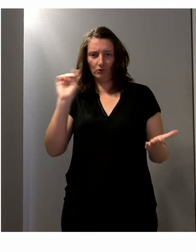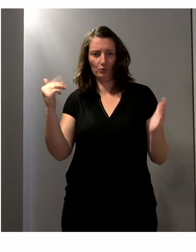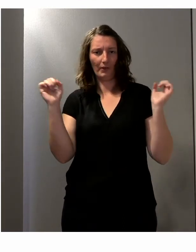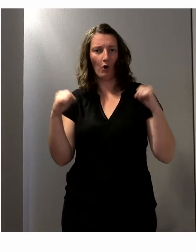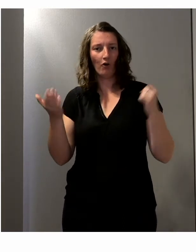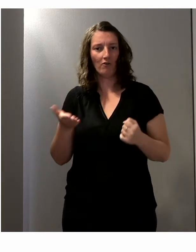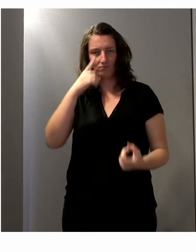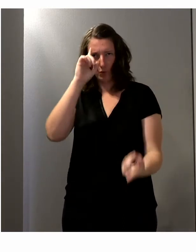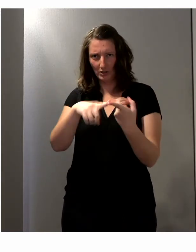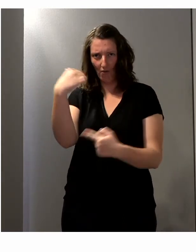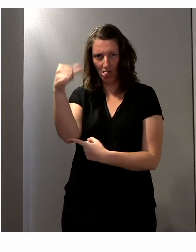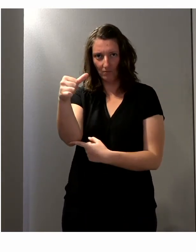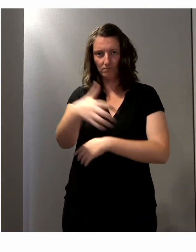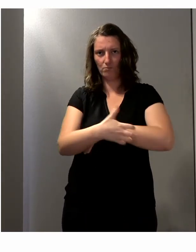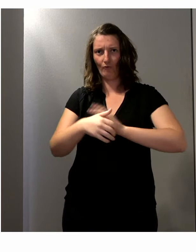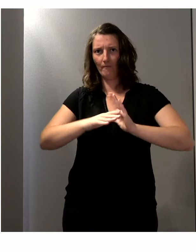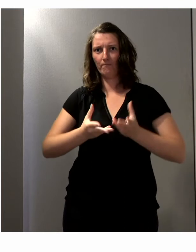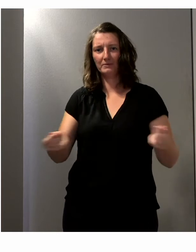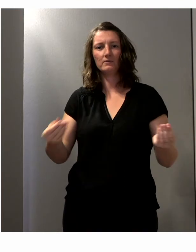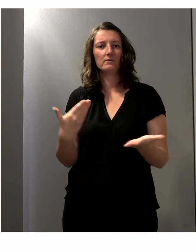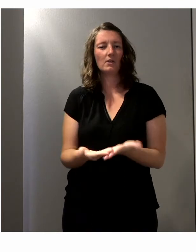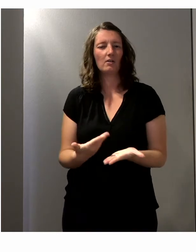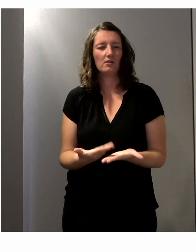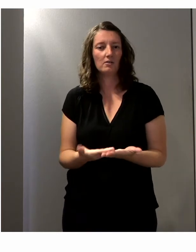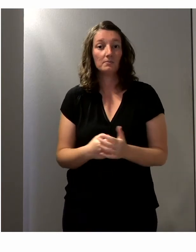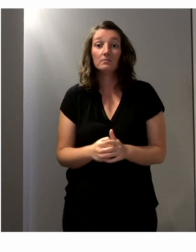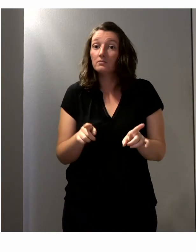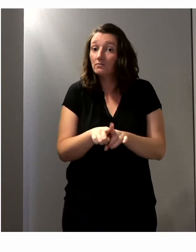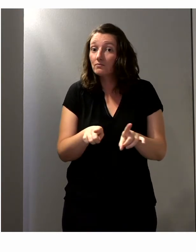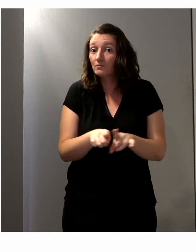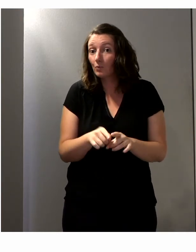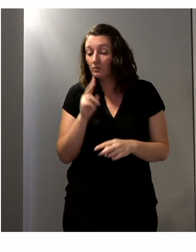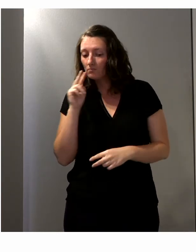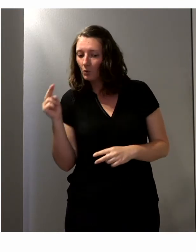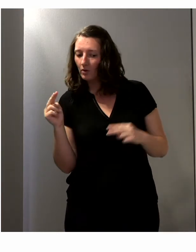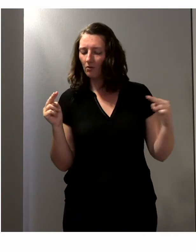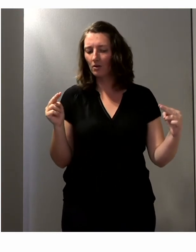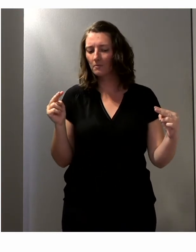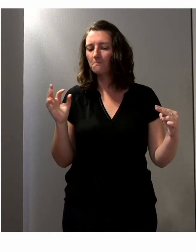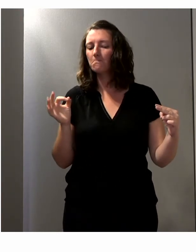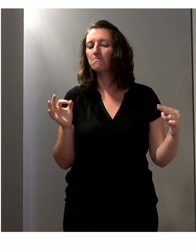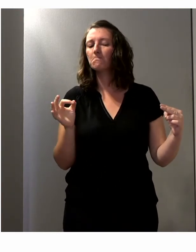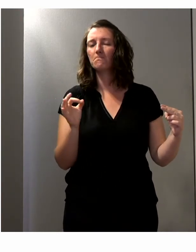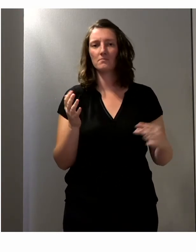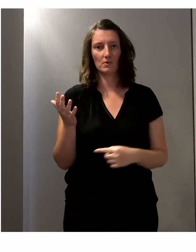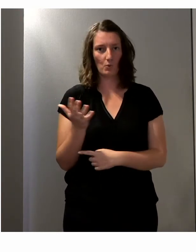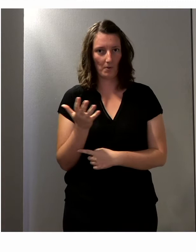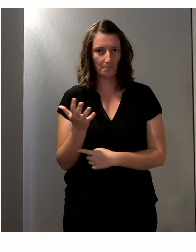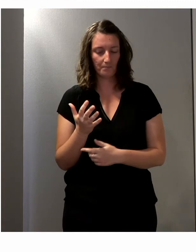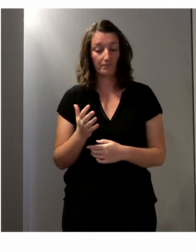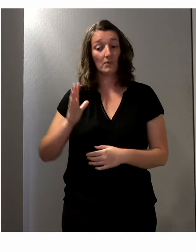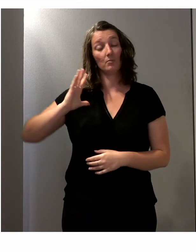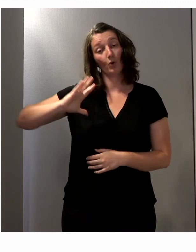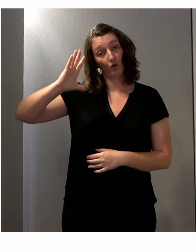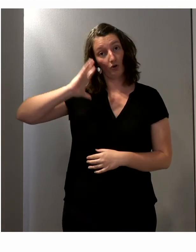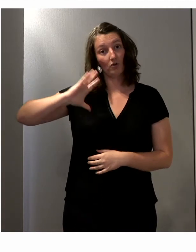pour éradiquer la pauvreté, avec des visions aussi très, très consensuelles. On a changé à